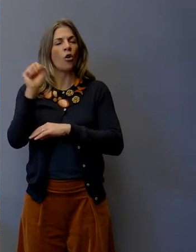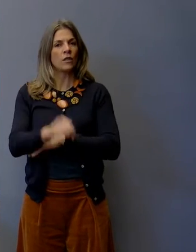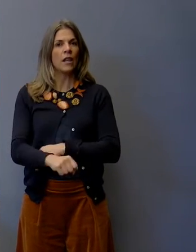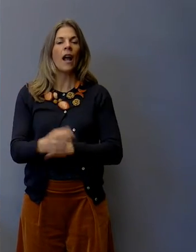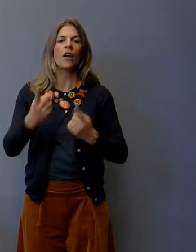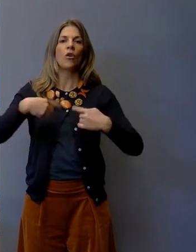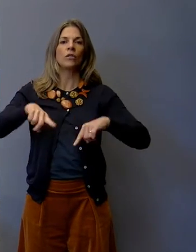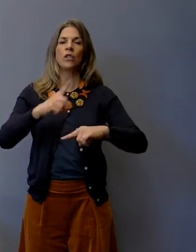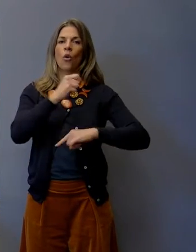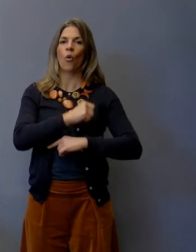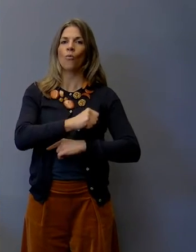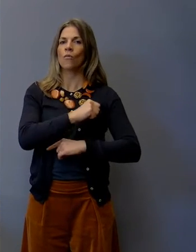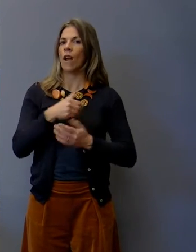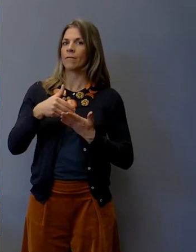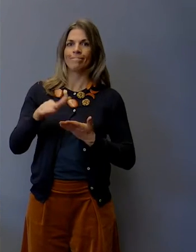respinge